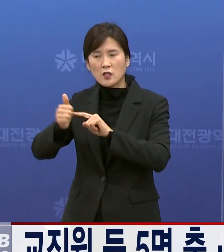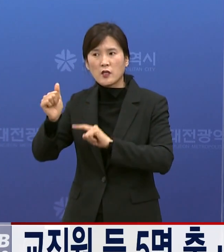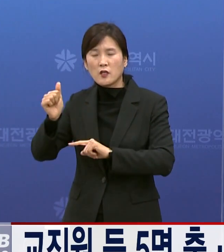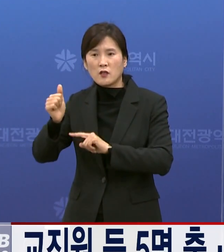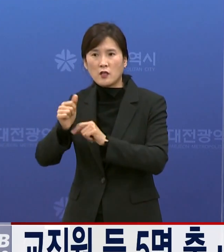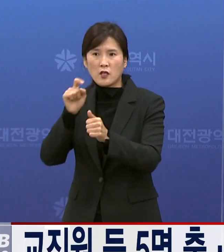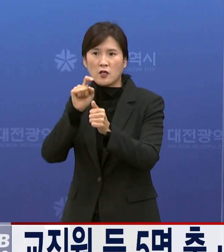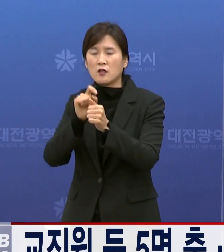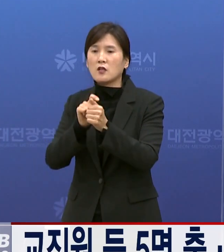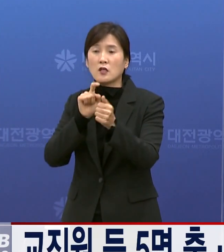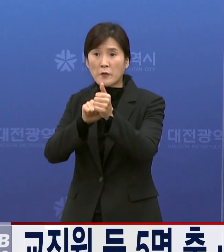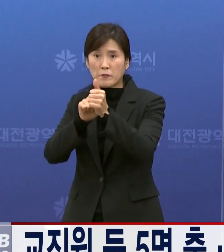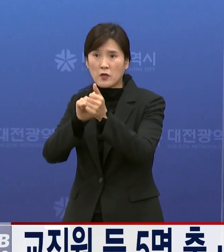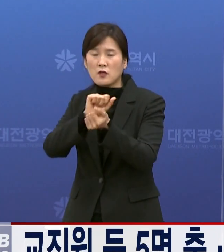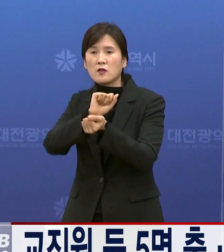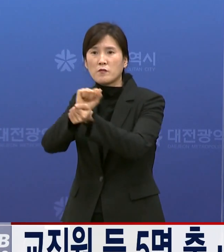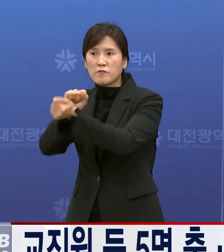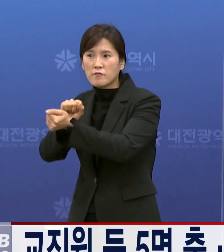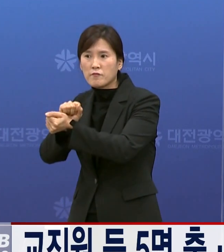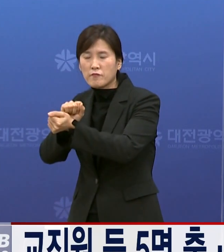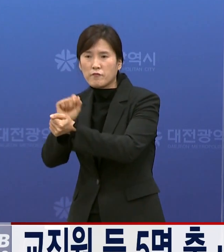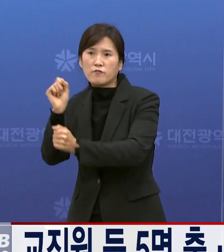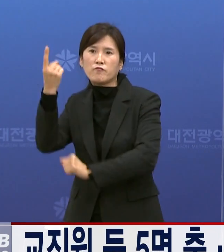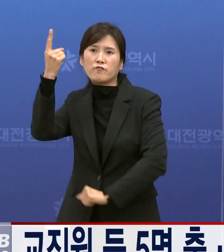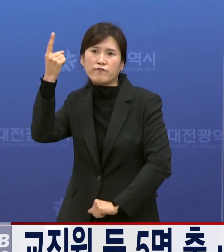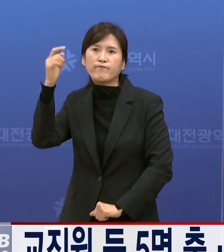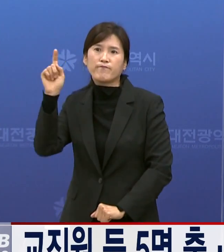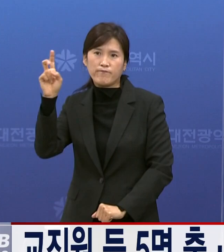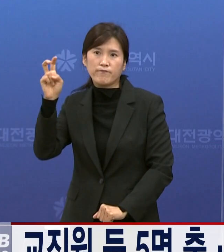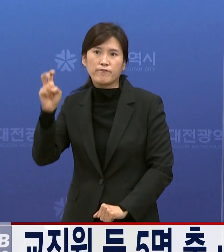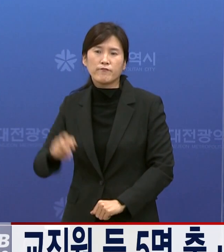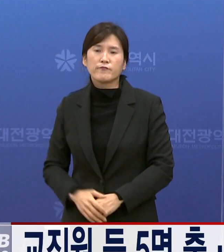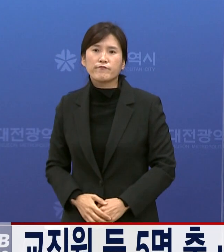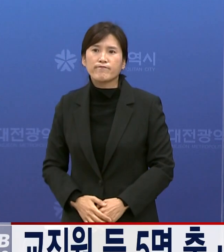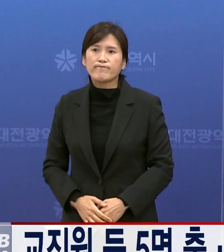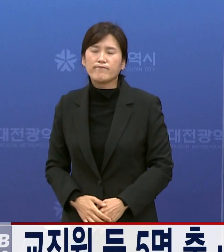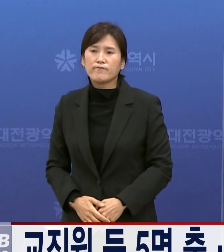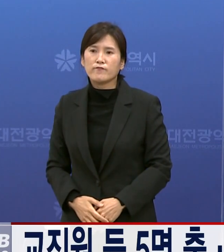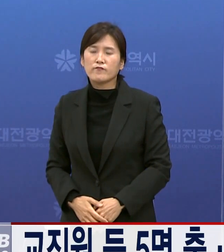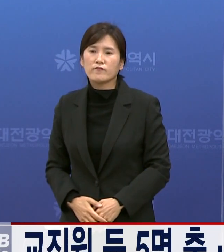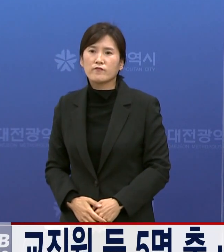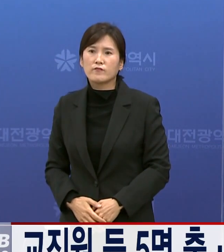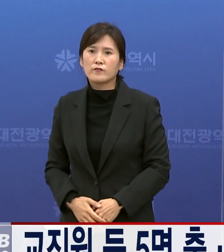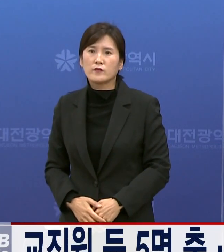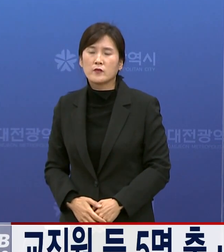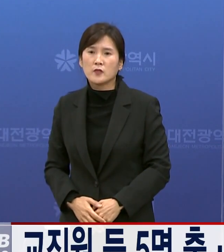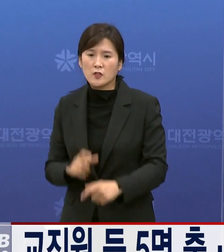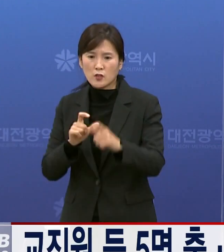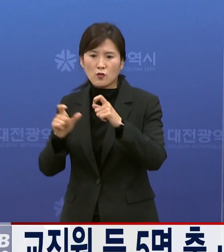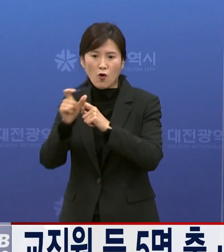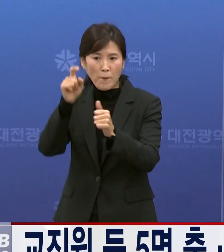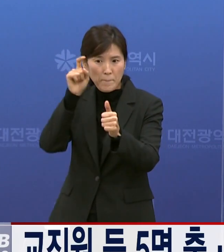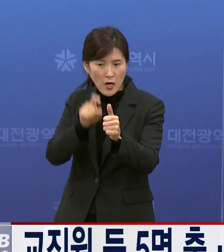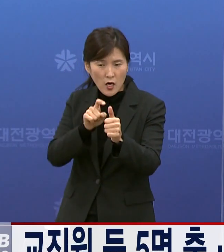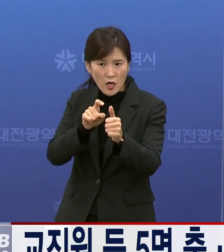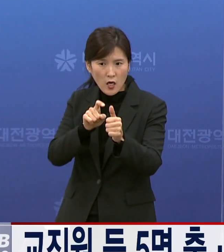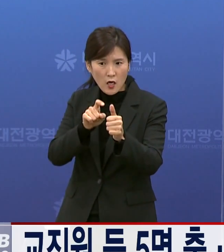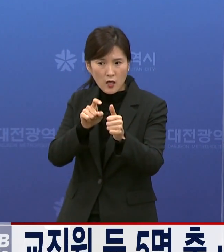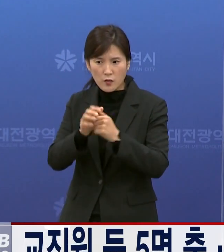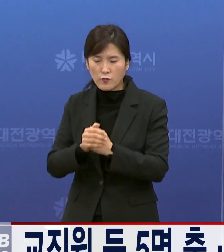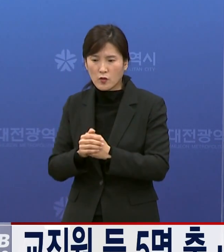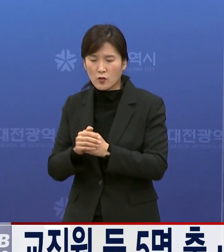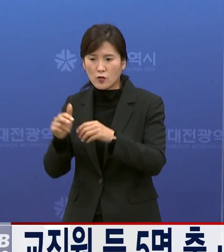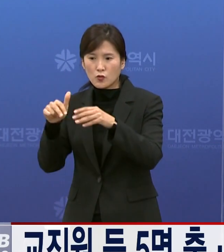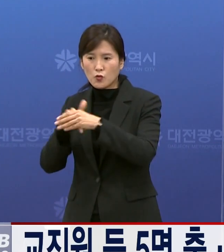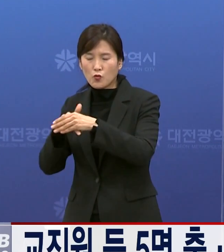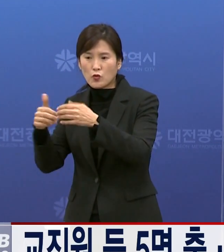감염 가능성 등을 열어두고 조사가 진행되겠습니다. 추가 감염 우려에 대해서는 모